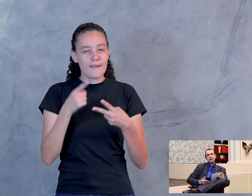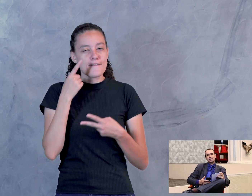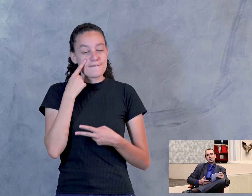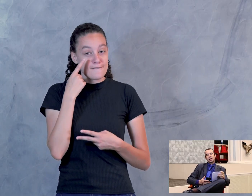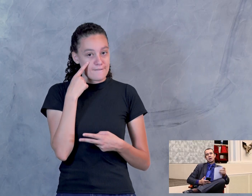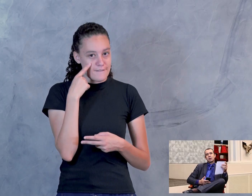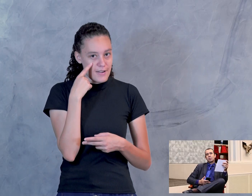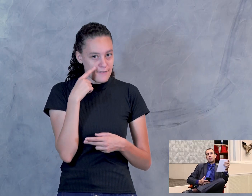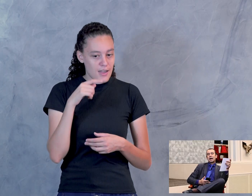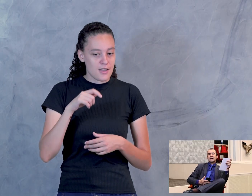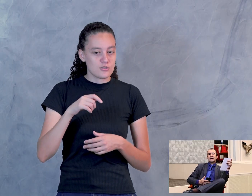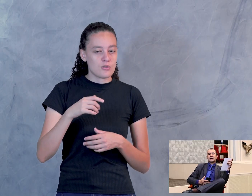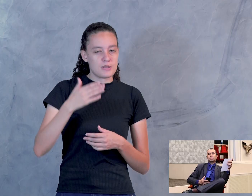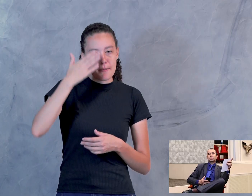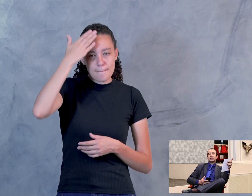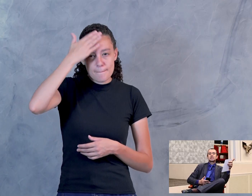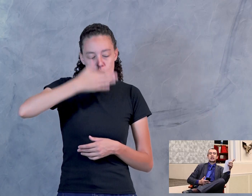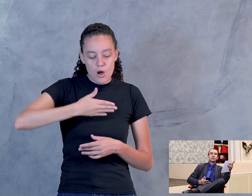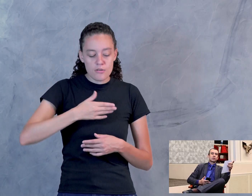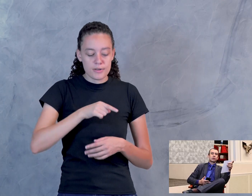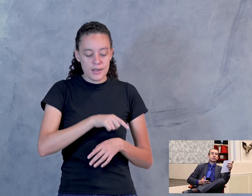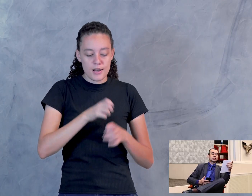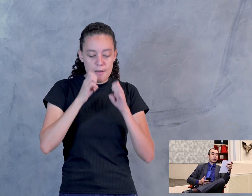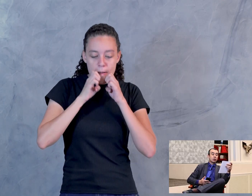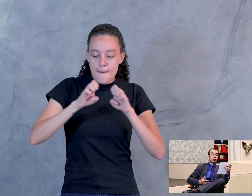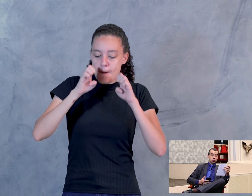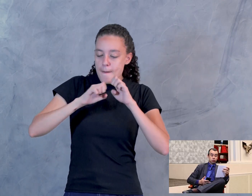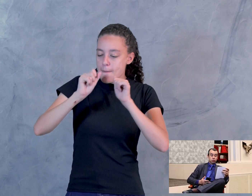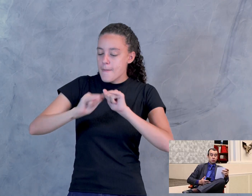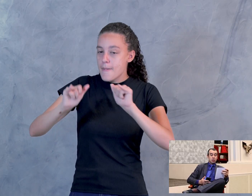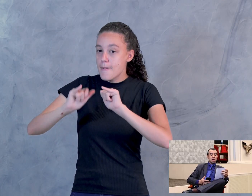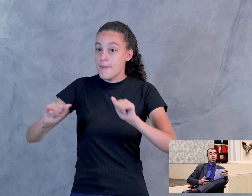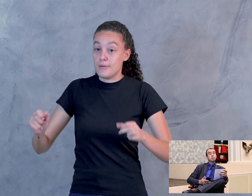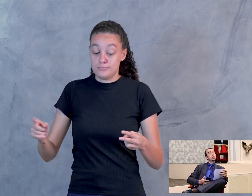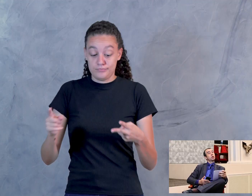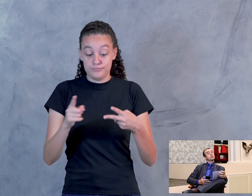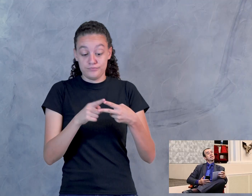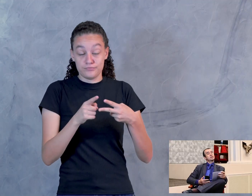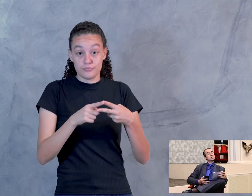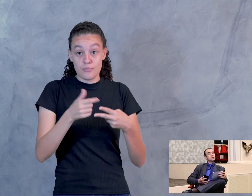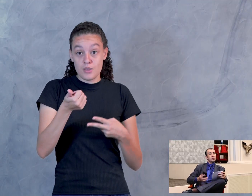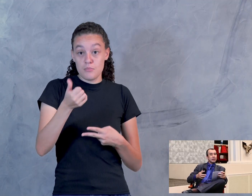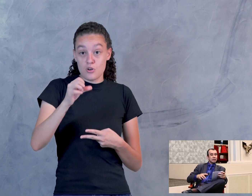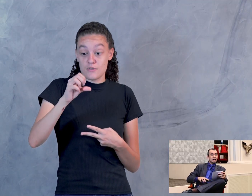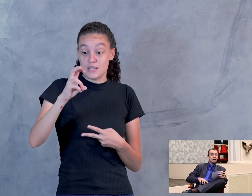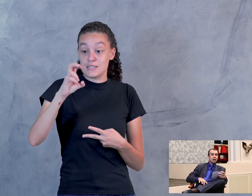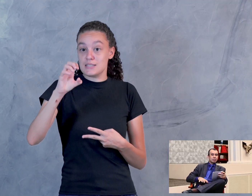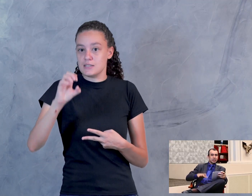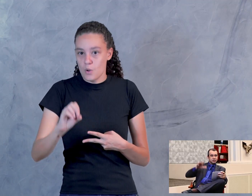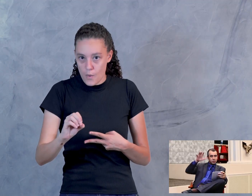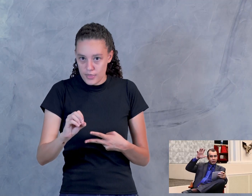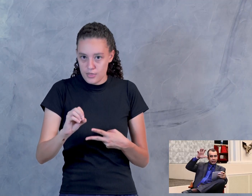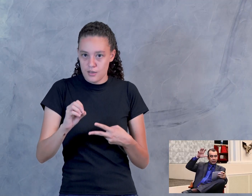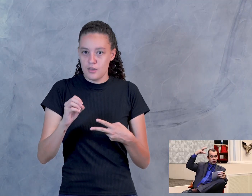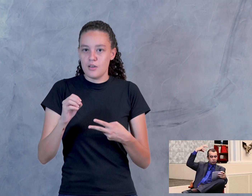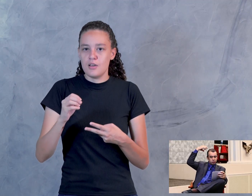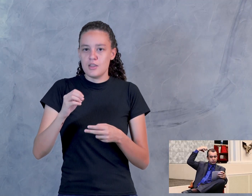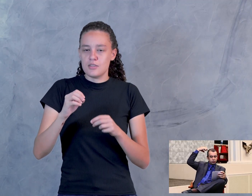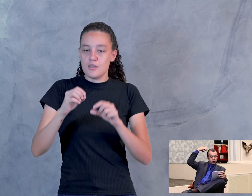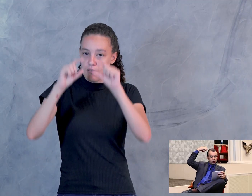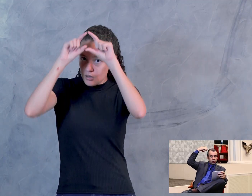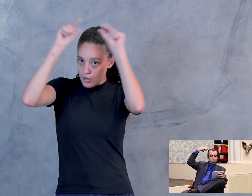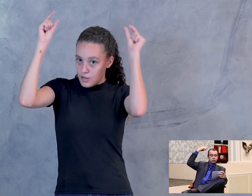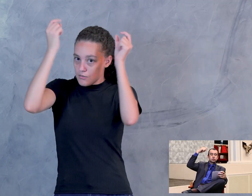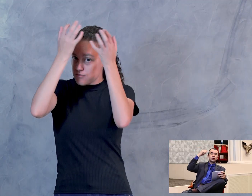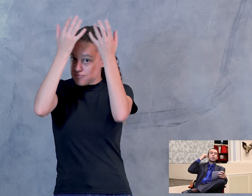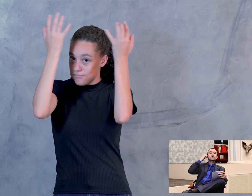esses sinais para que ele pudesse levar o evangelho ao mundo. Em 1950, apareceu aquela coluna